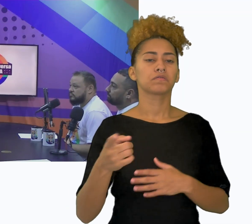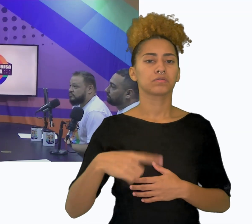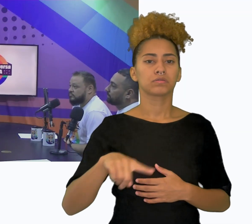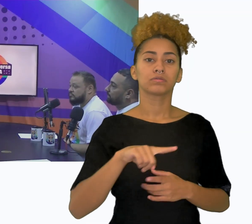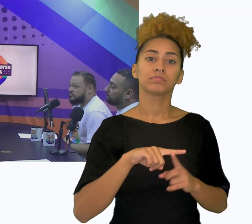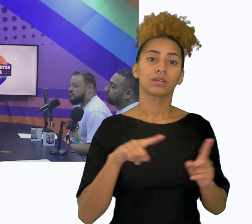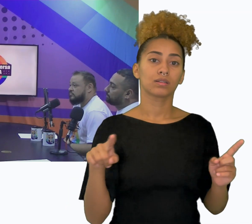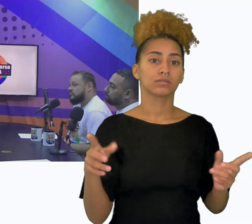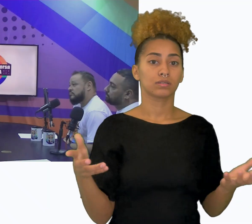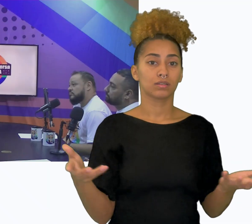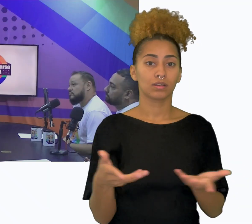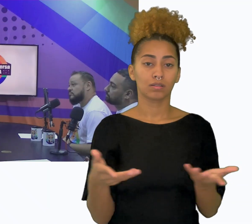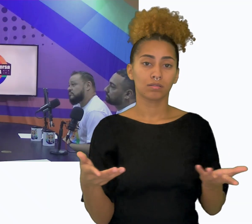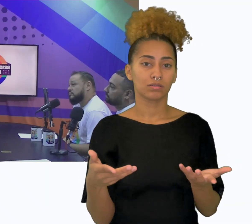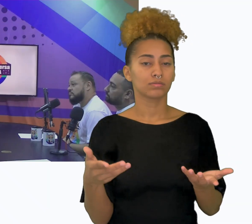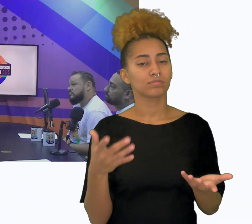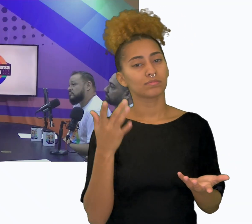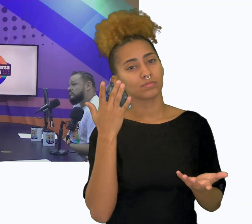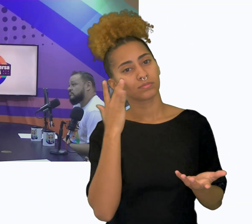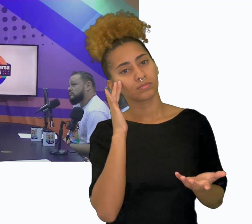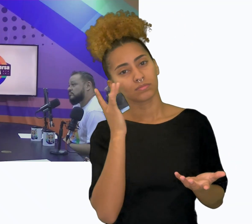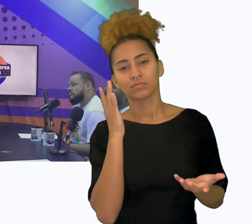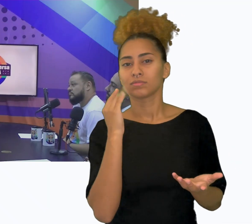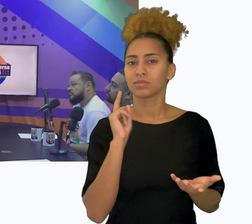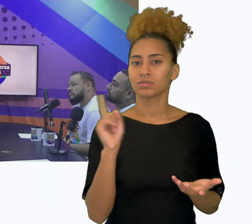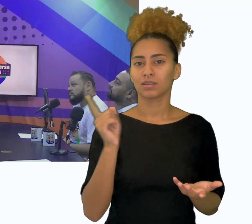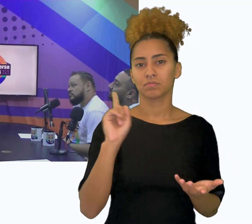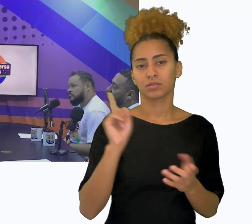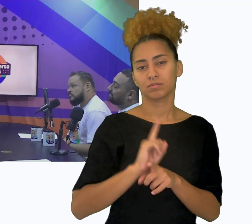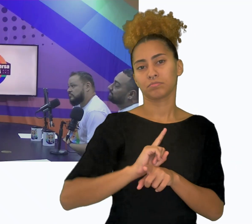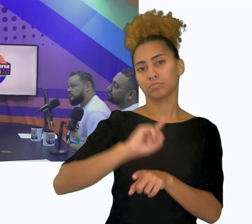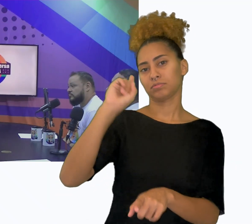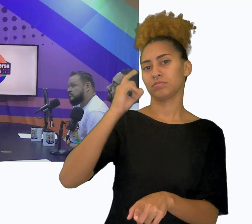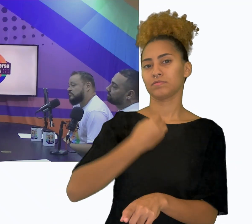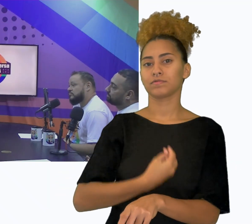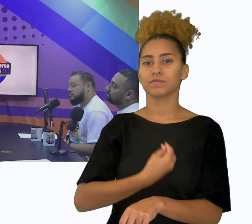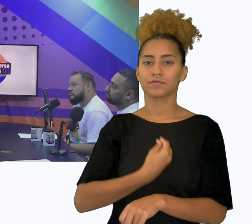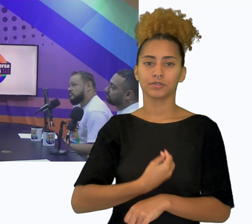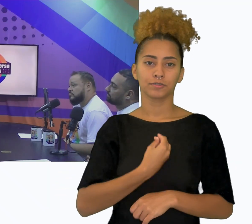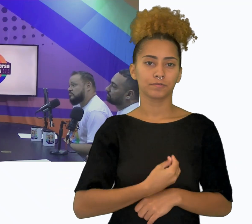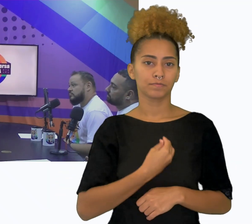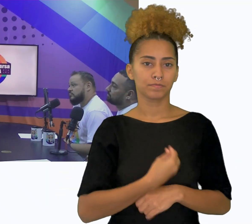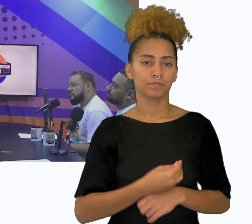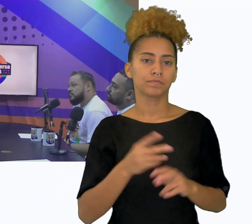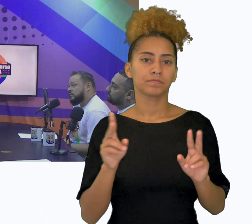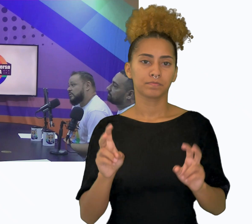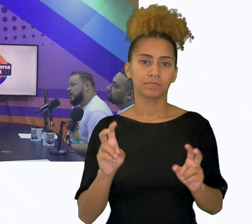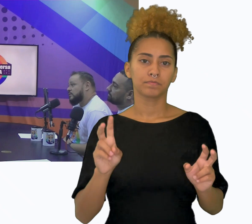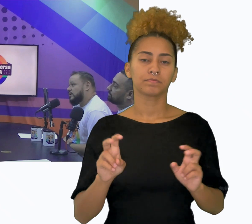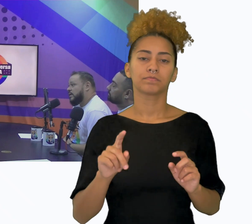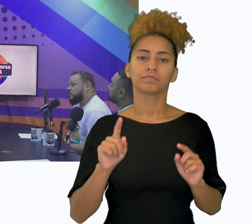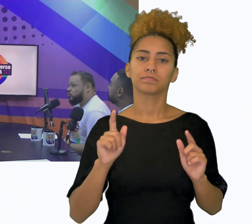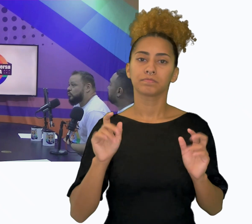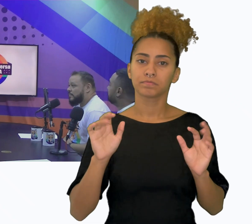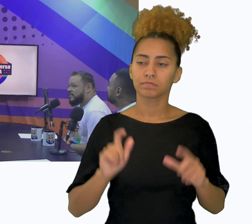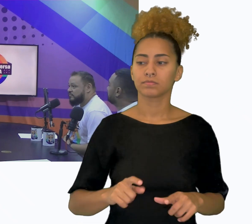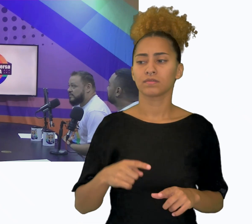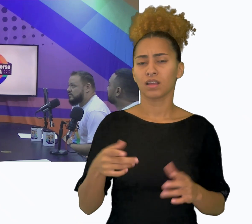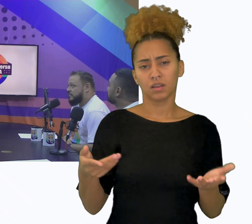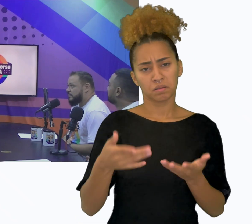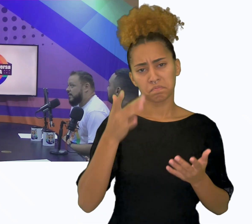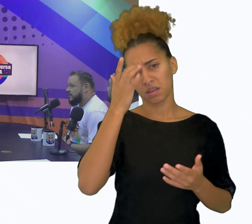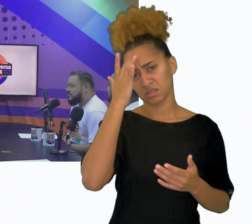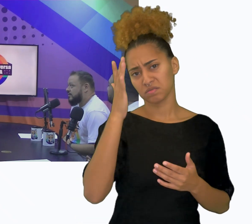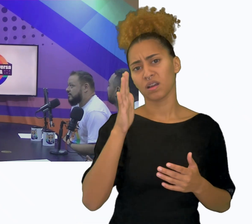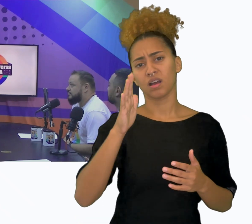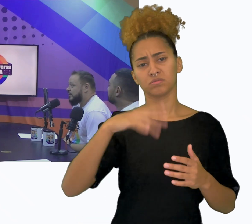geração. Agora, essa geração não vai saber o que a gente viveu, né? Questão de direção. Tudo é mais fácil